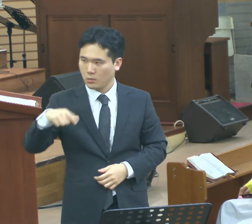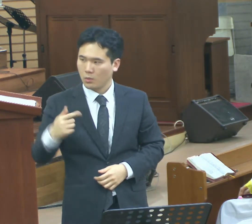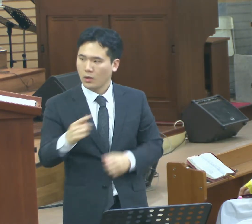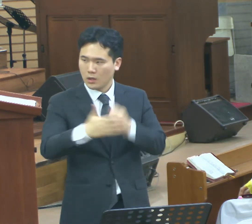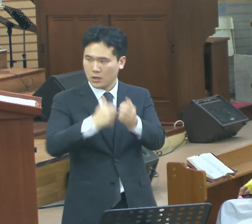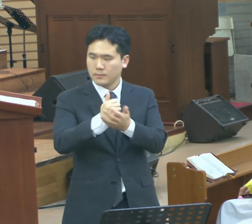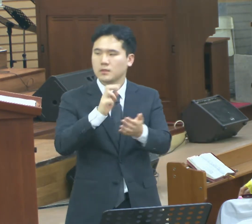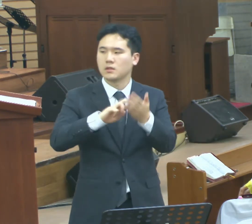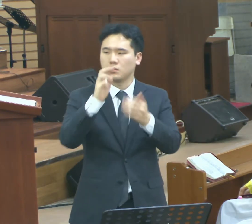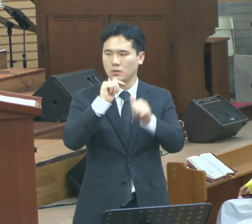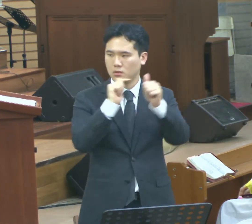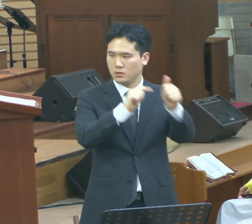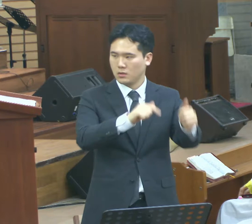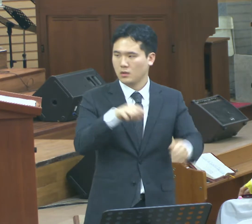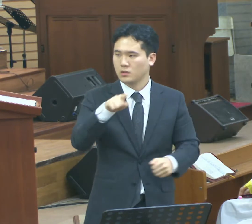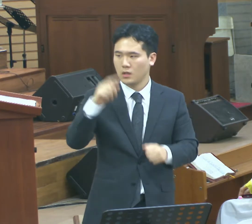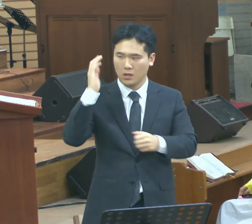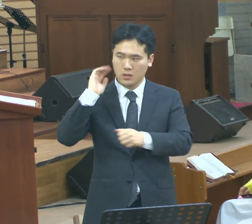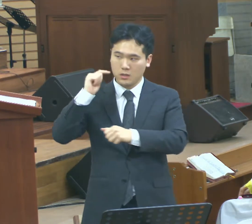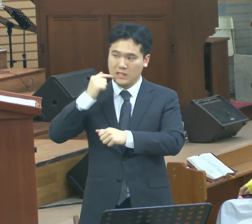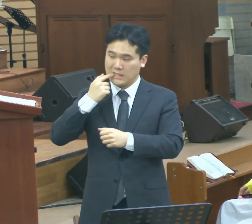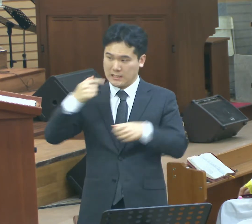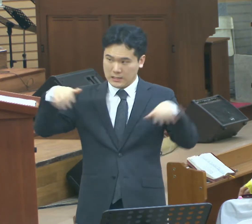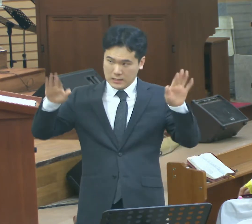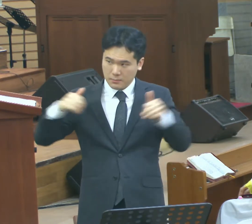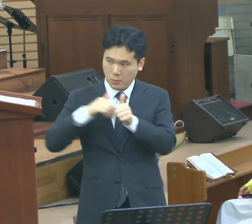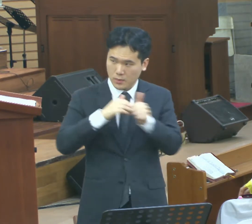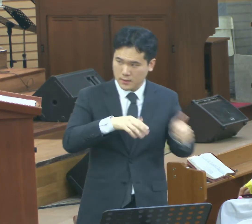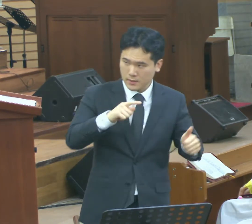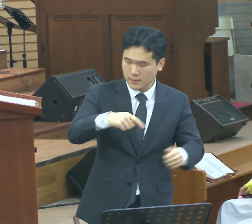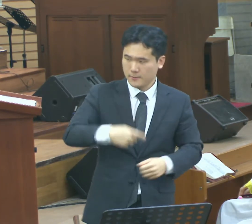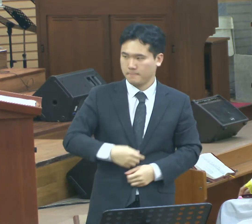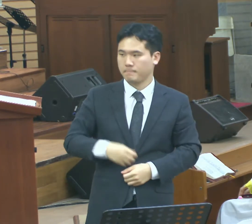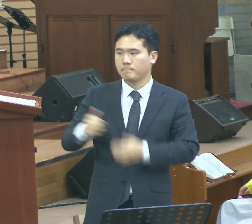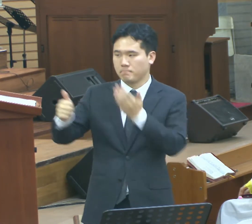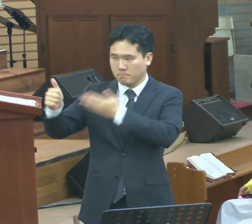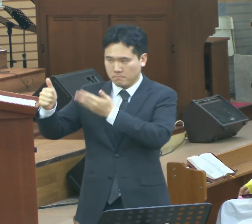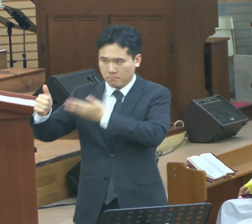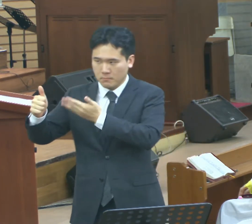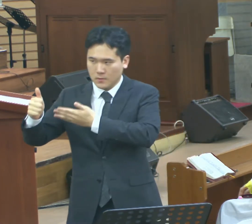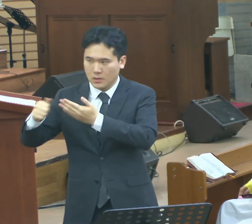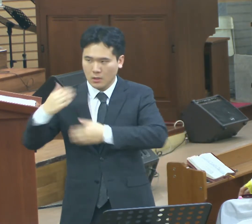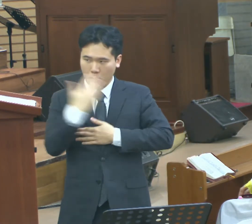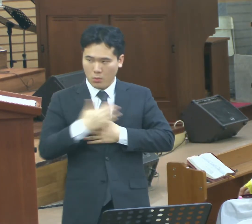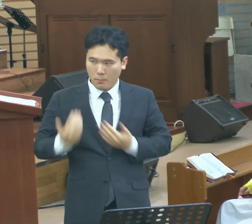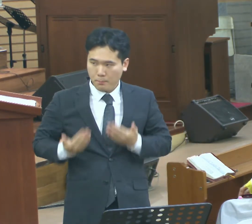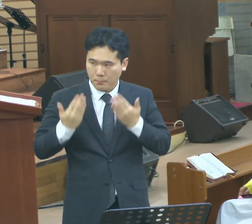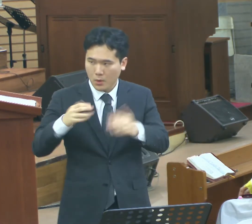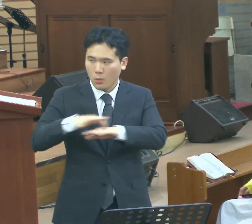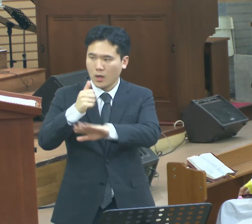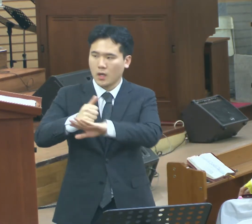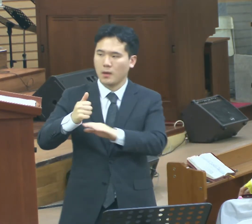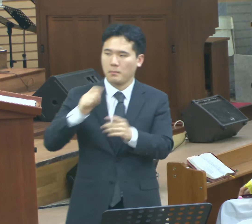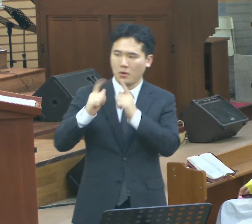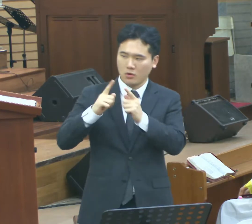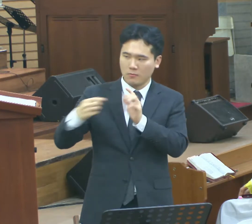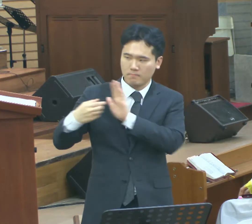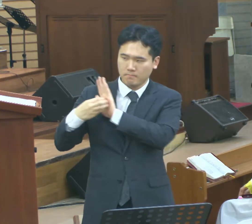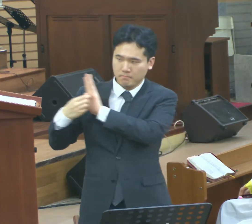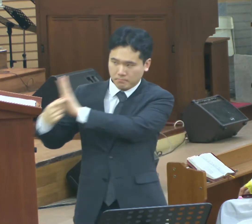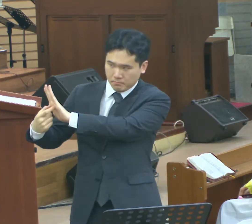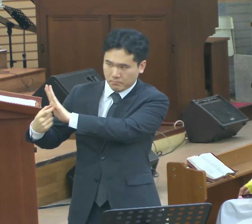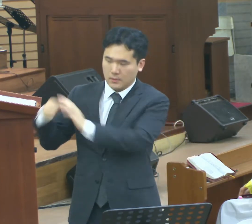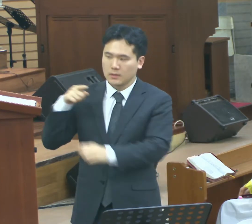그가 그의 천사를 보내사 자기를 의뢰하고 그들의 몸을 바쳐 왕의 명령을 거역하고 그 하나님밖에는 다른